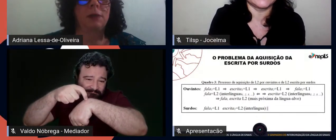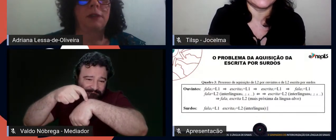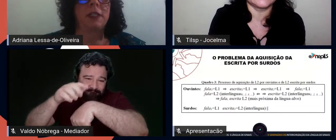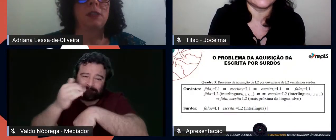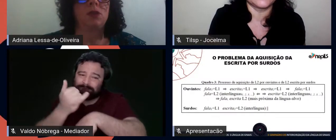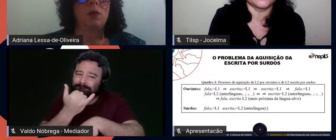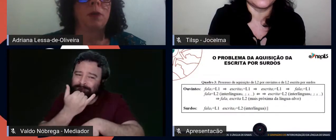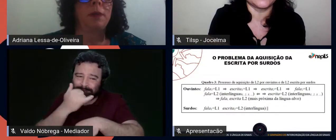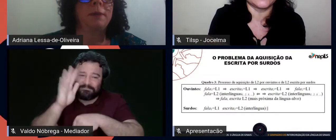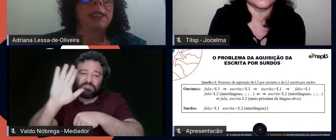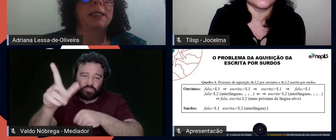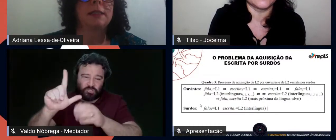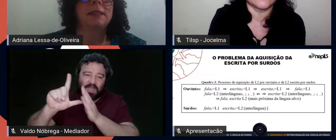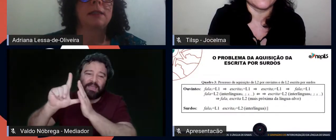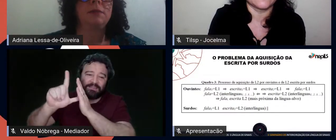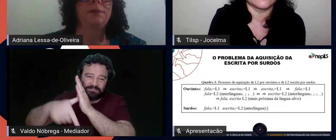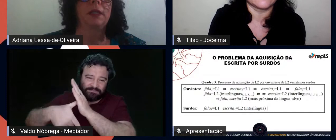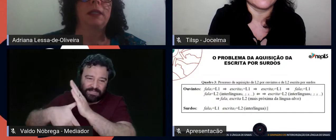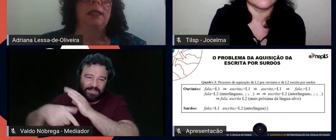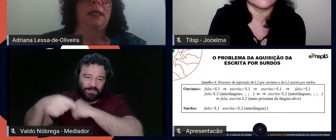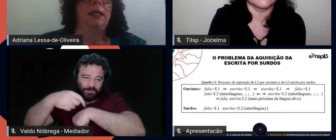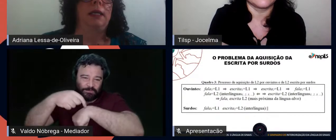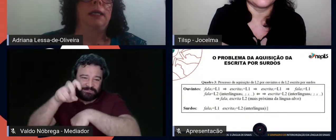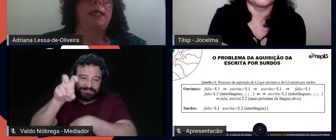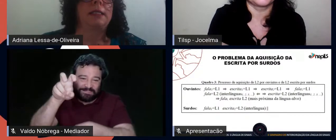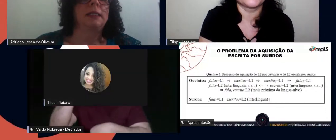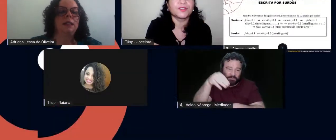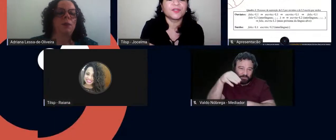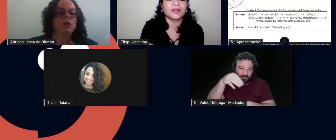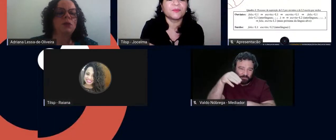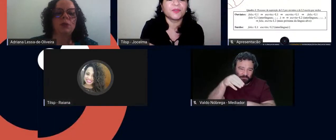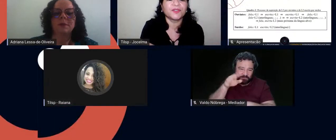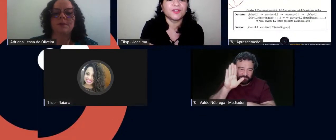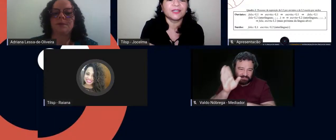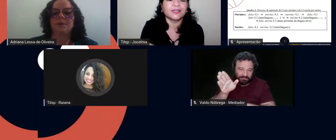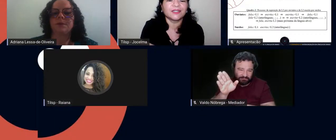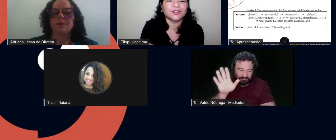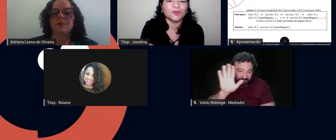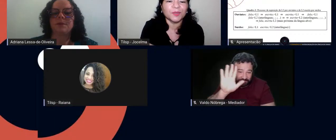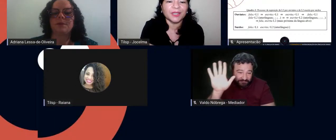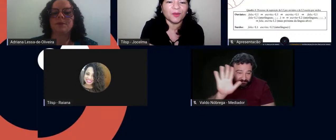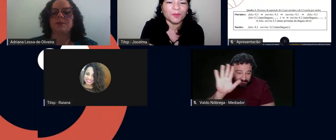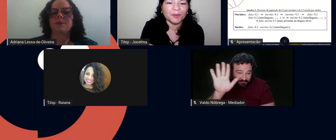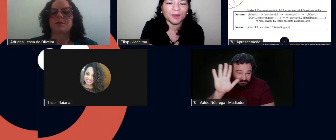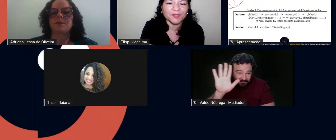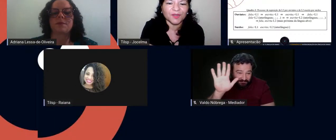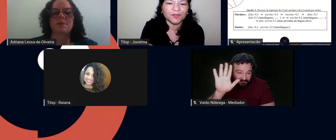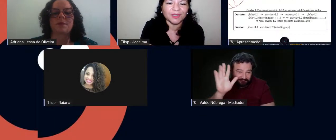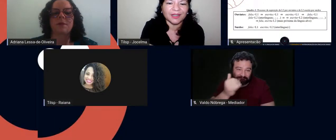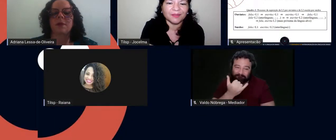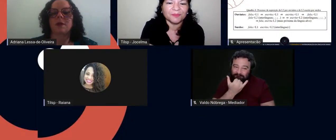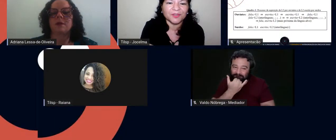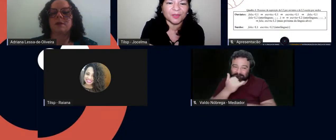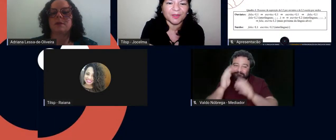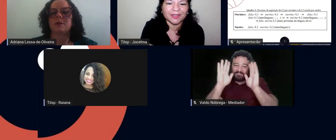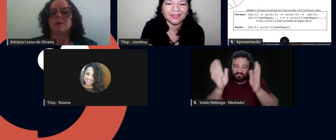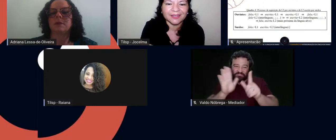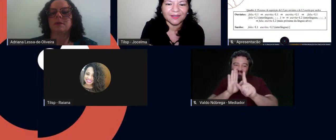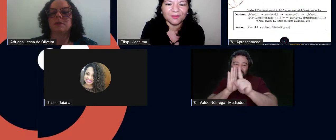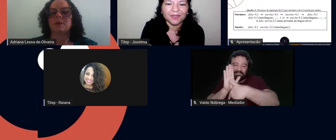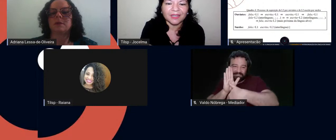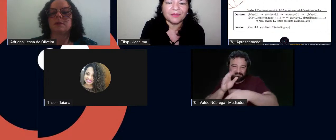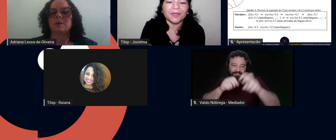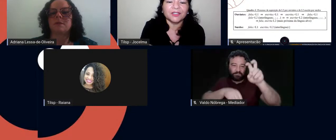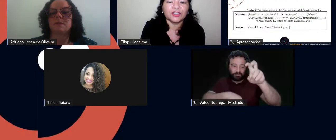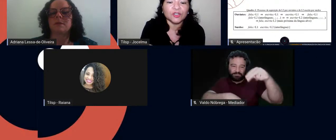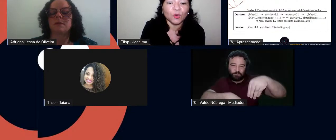né, pensando, refletindo sobre o problema de aquisição, eh, da professora Adriana, desculpa interromper, mas o Valdo tá chamando